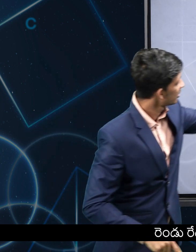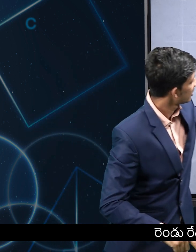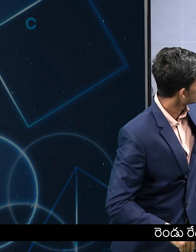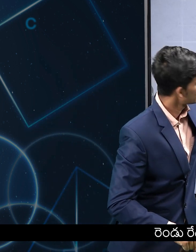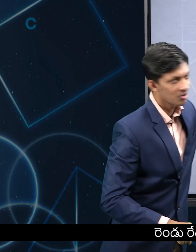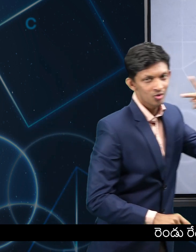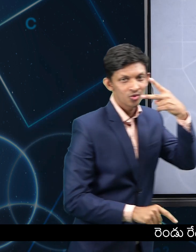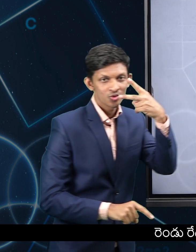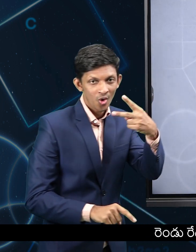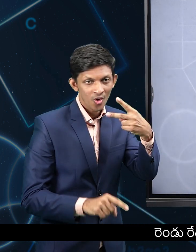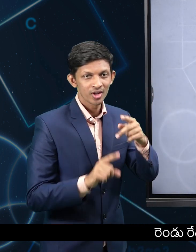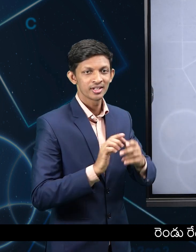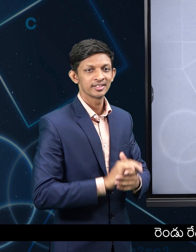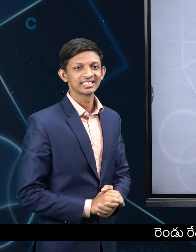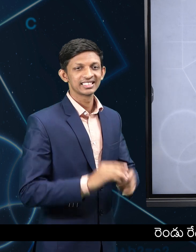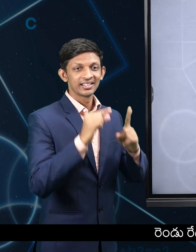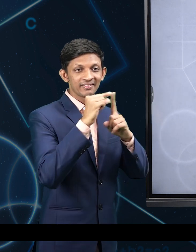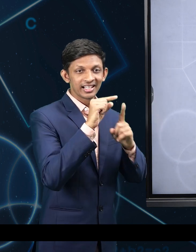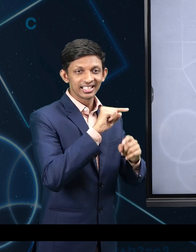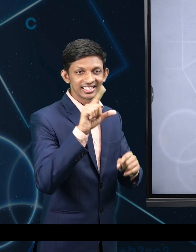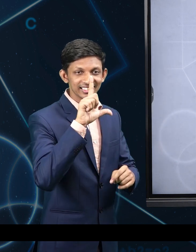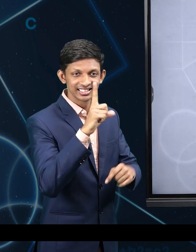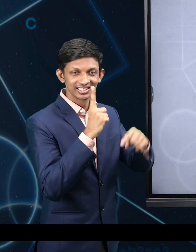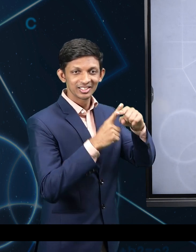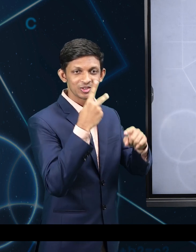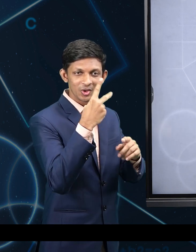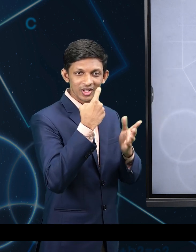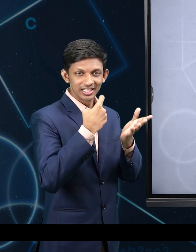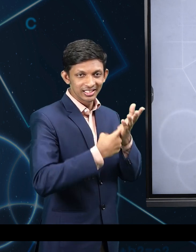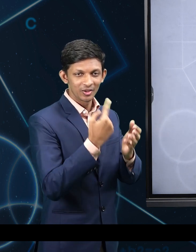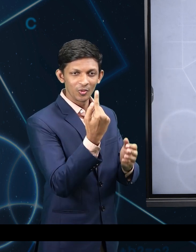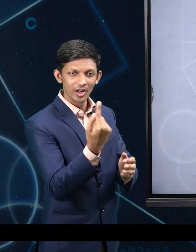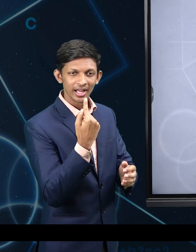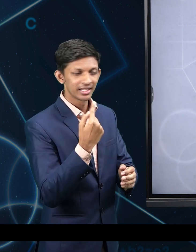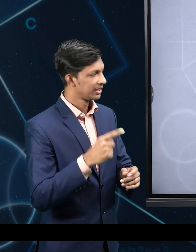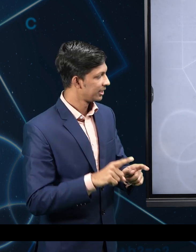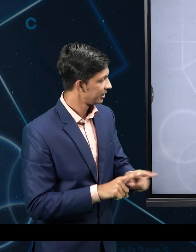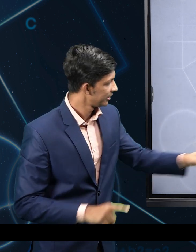పొడవు. P ఈజ్ ఈక్వల్ టు L ప్లస్ 2r యూనిట్లు.